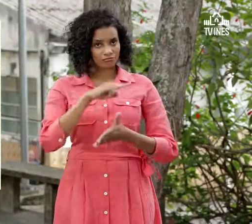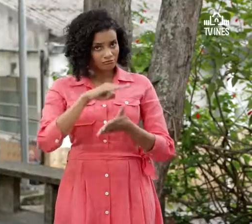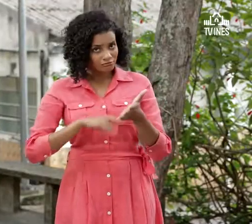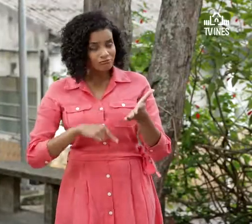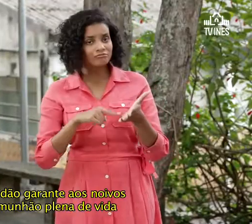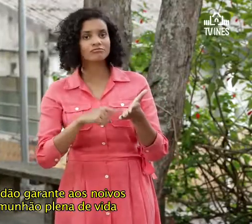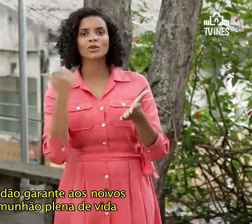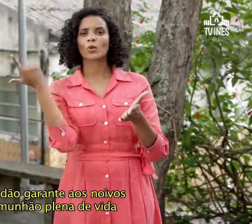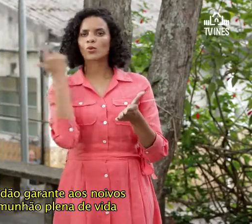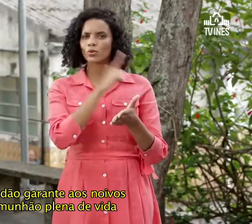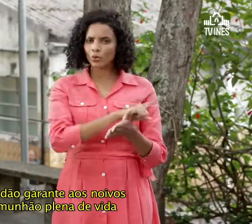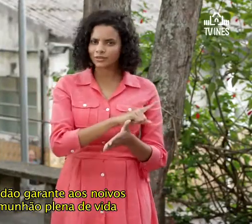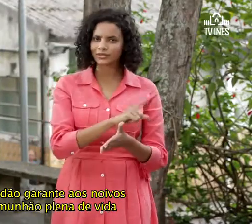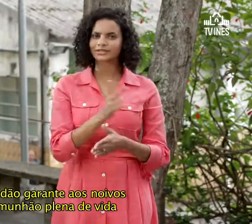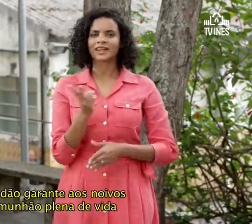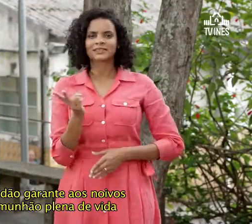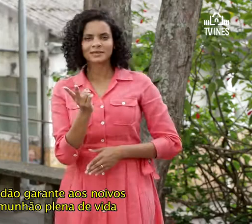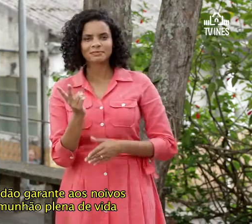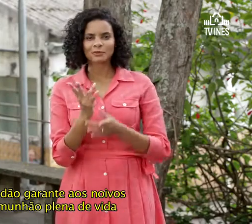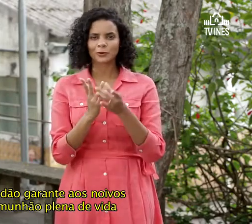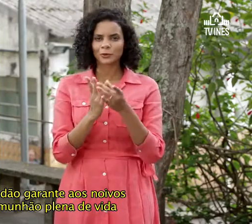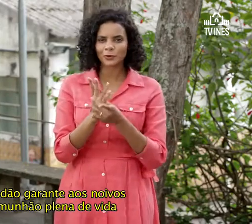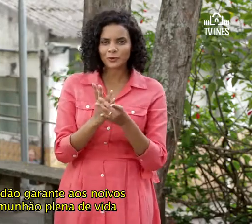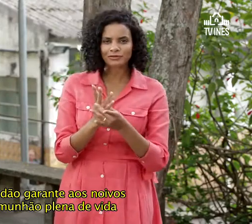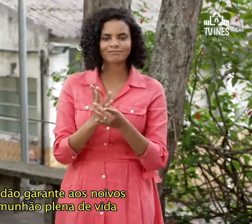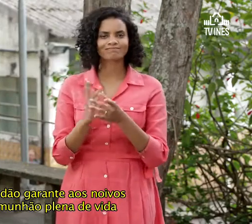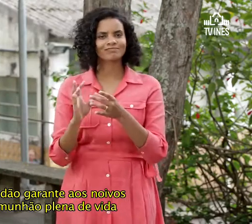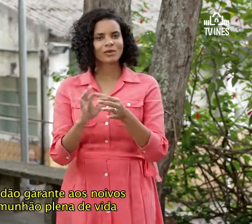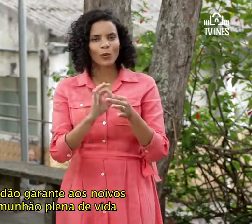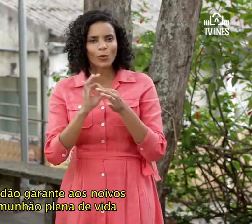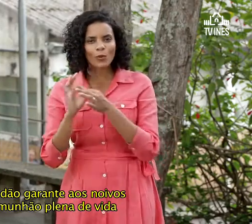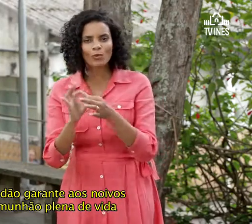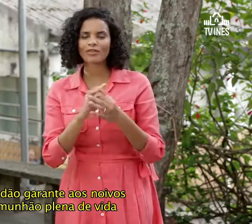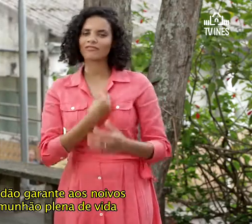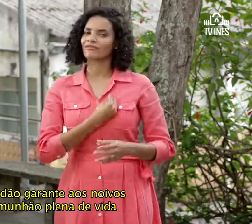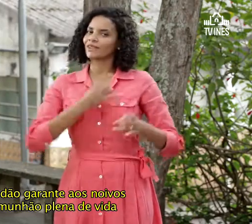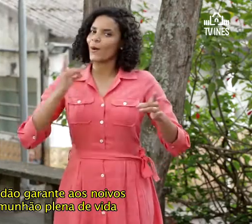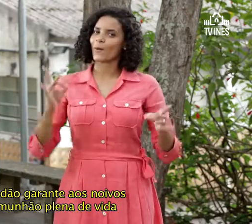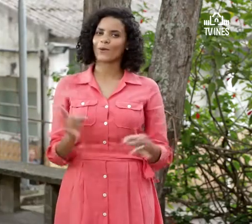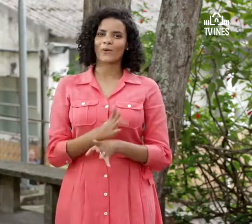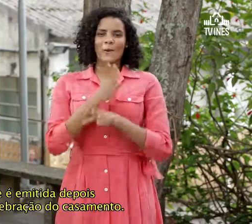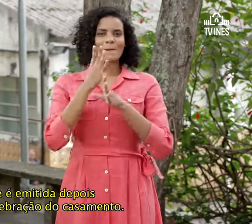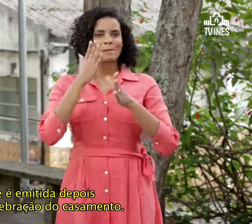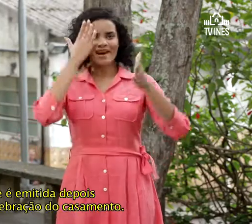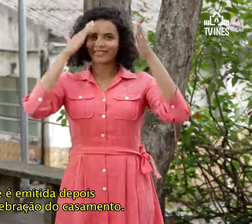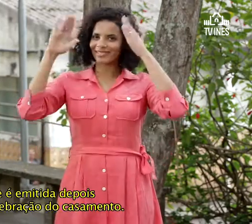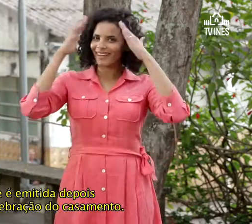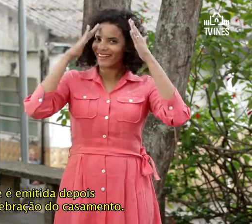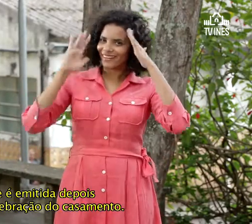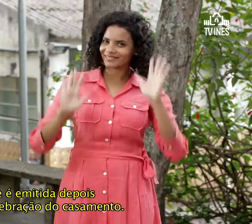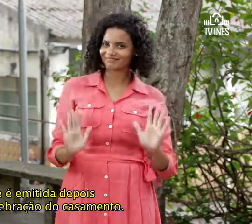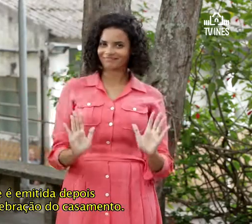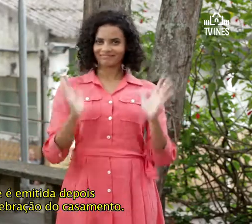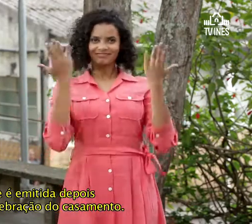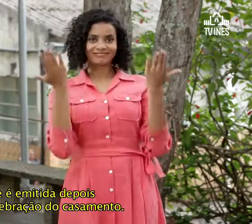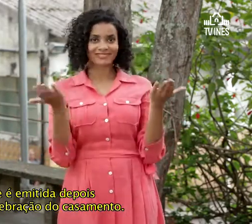A certidão garante aos noivos a comunhão plena de vida e é emitida depois da